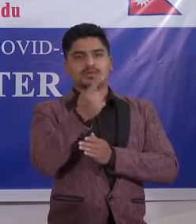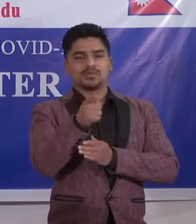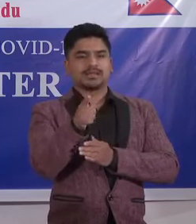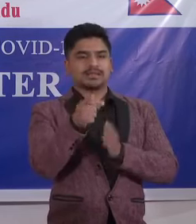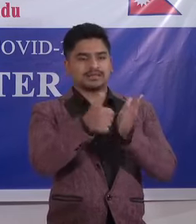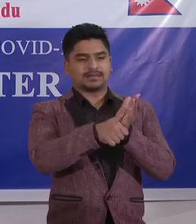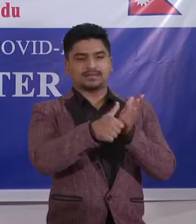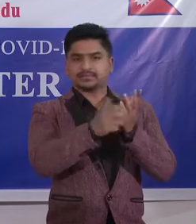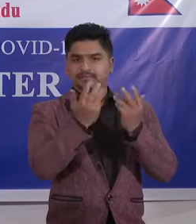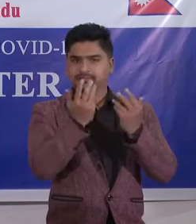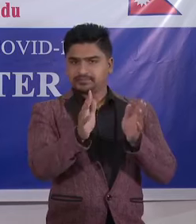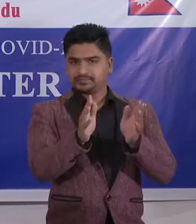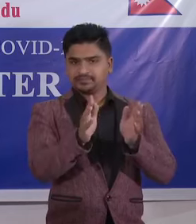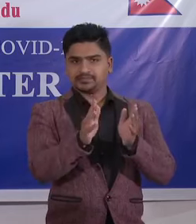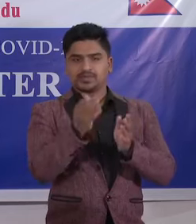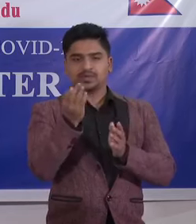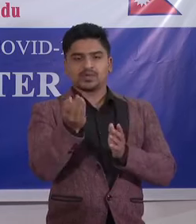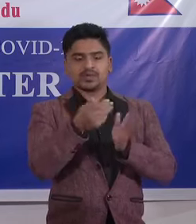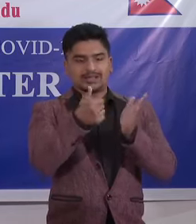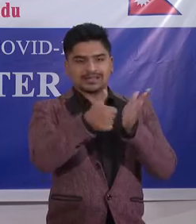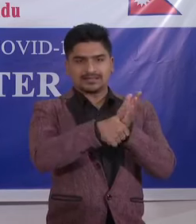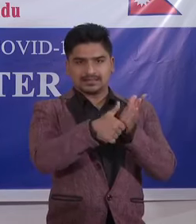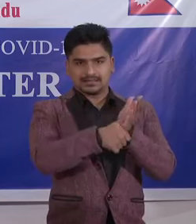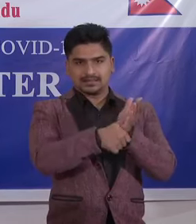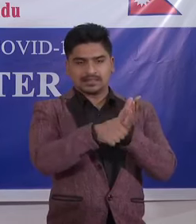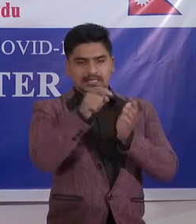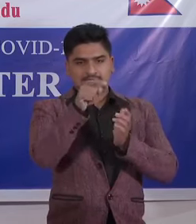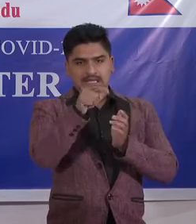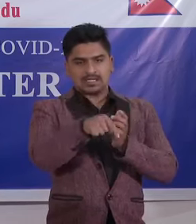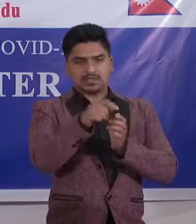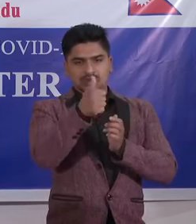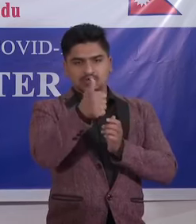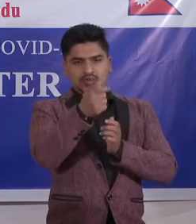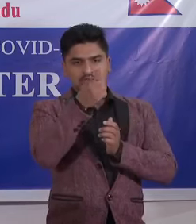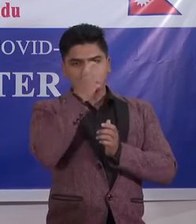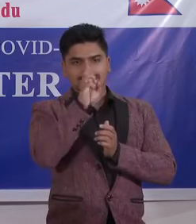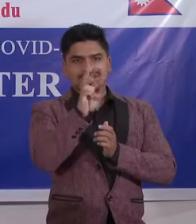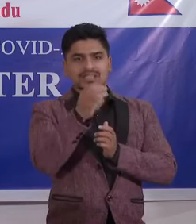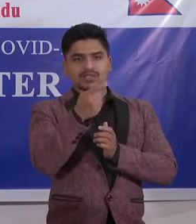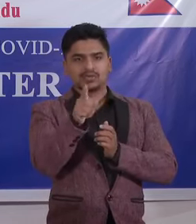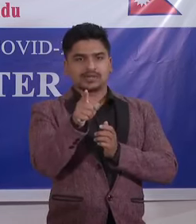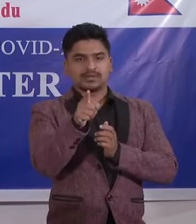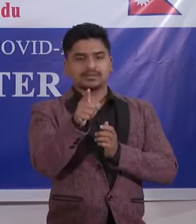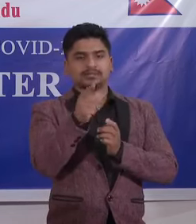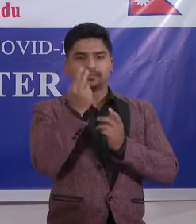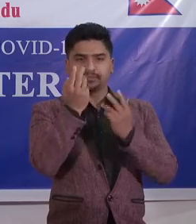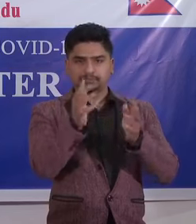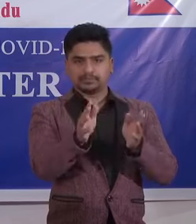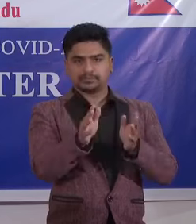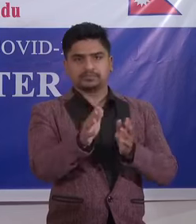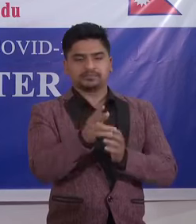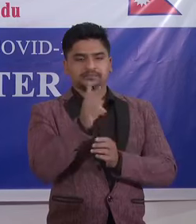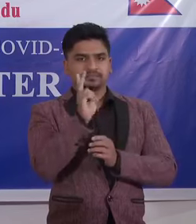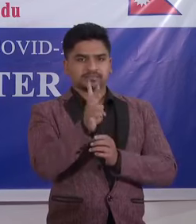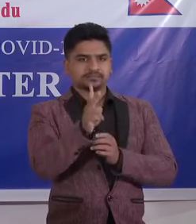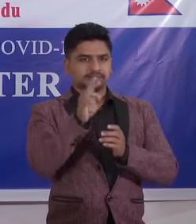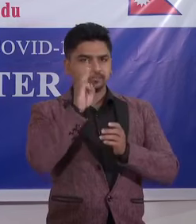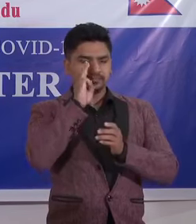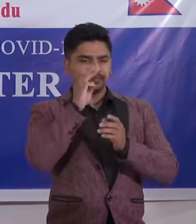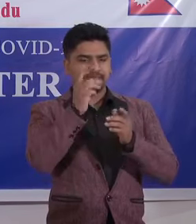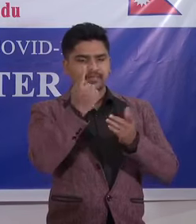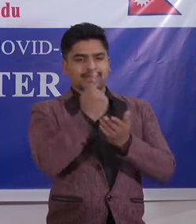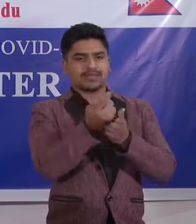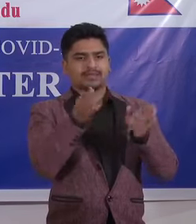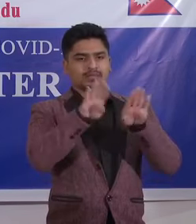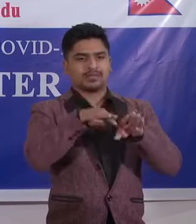टेस्ट भायकाशन। नया टेस्ट आज 630 वटा भायकाशन। गता 24 गंटा मा। तेस्ट मा कार्फान्ड